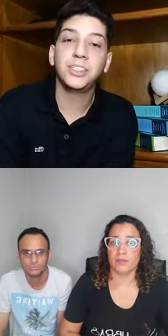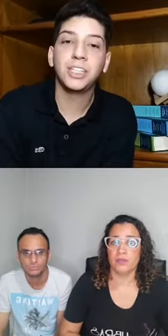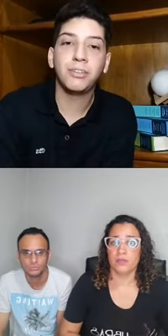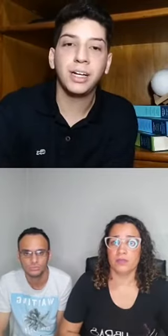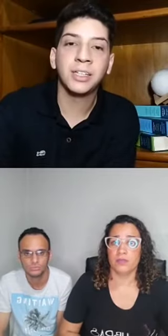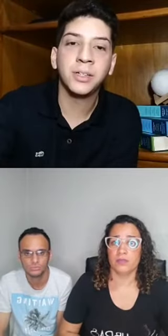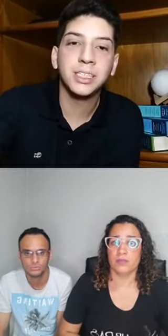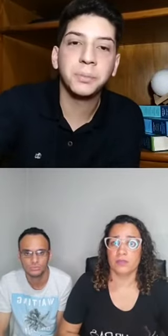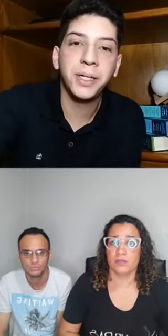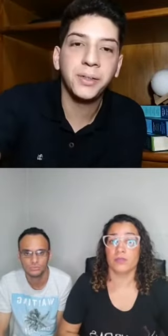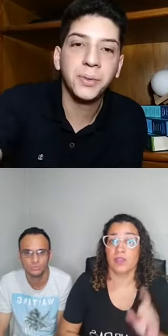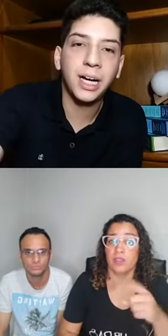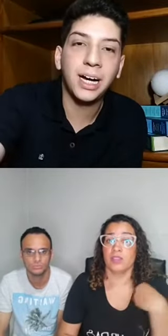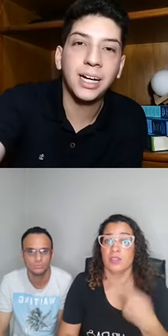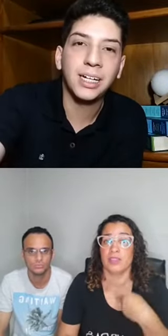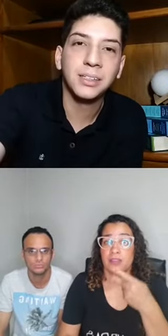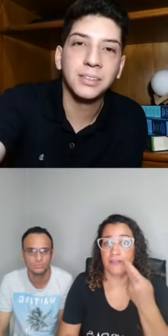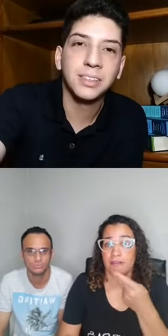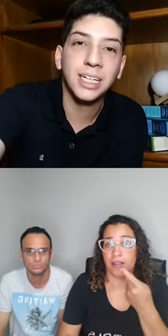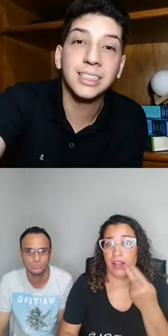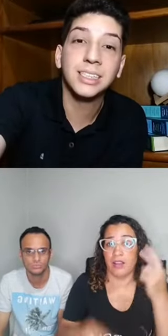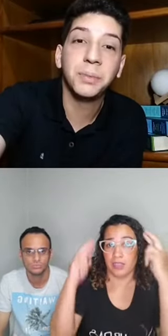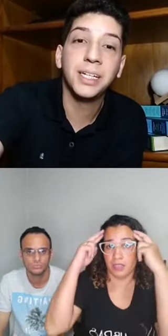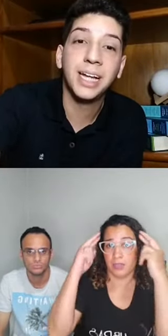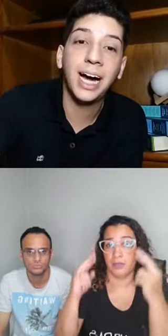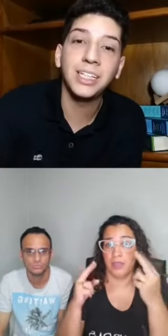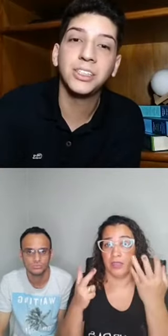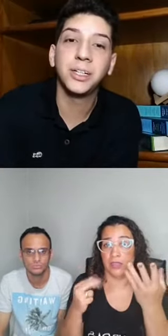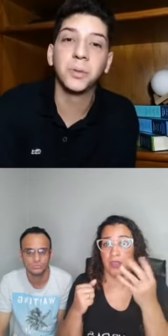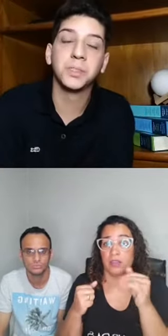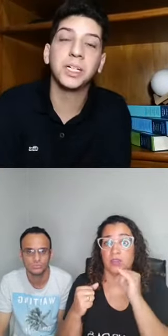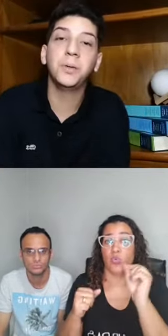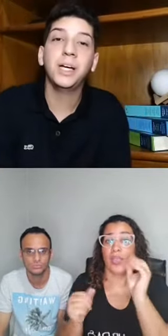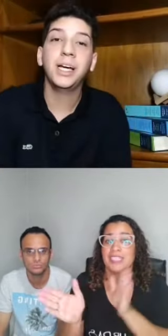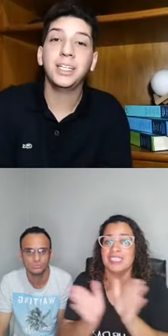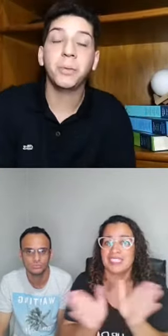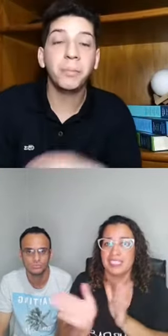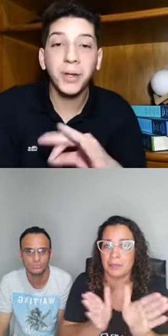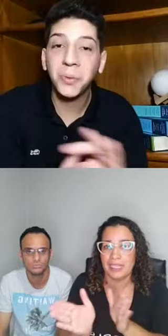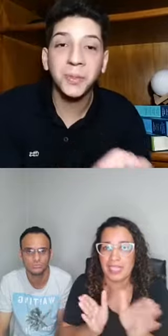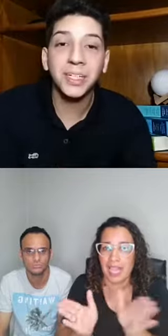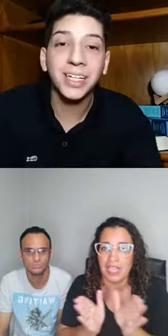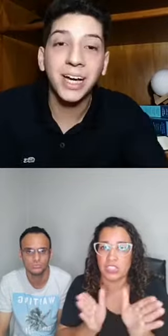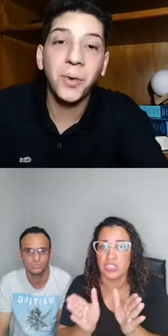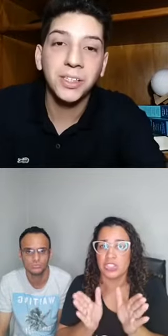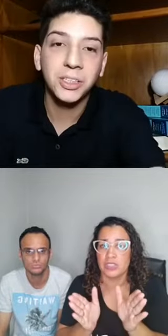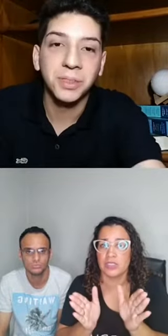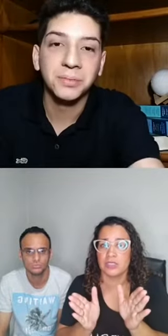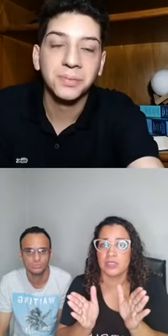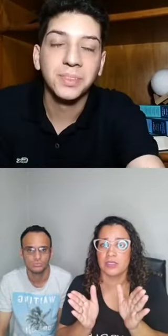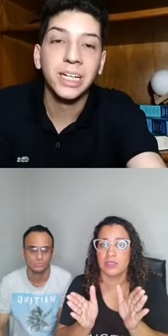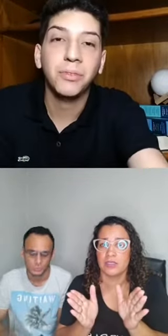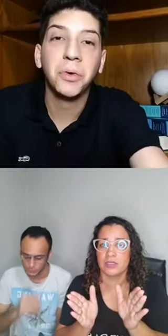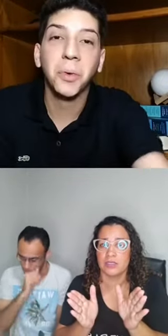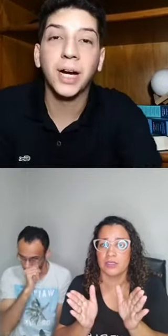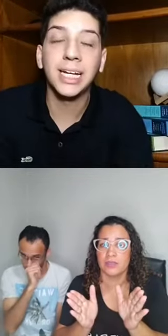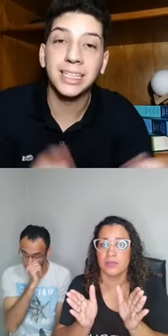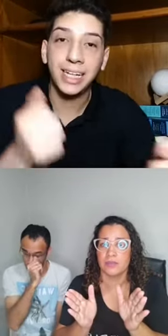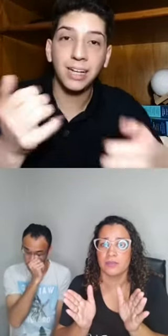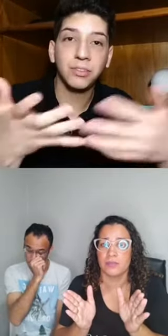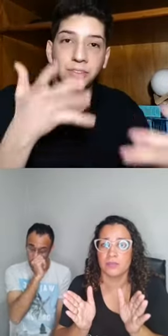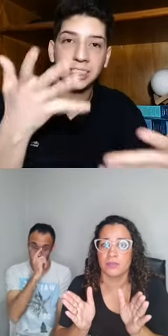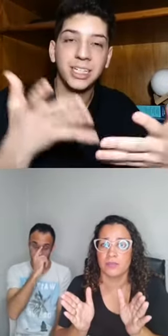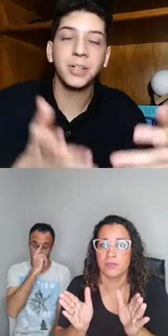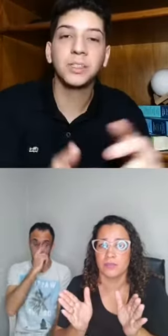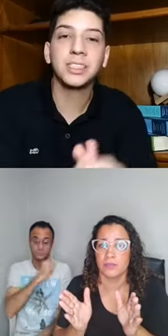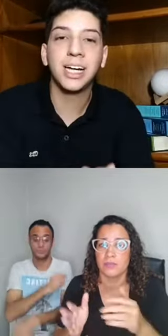A gente está falando a respeito da acessibilidade, da inclusão. Tem uma pergunta aqui que é ótima. Vou colocar na